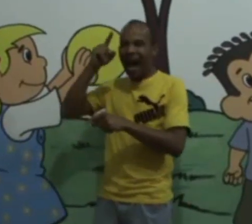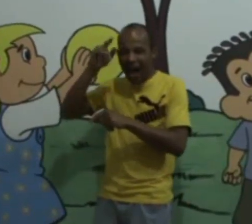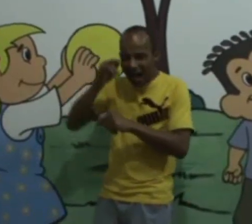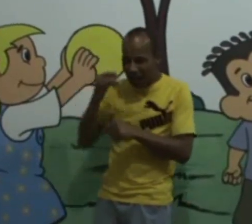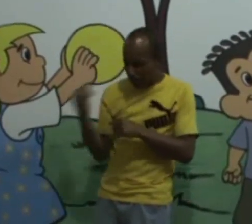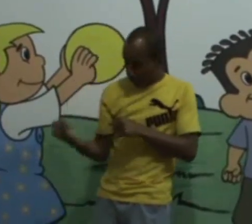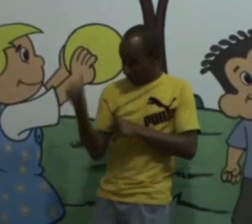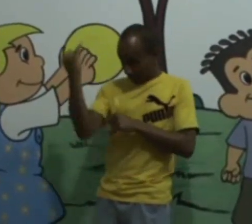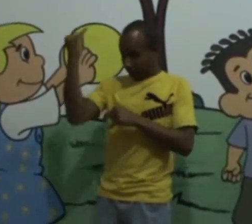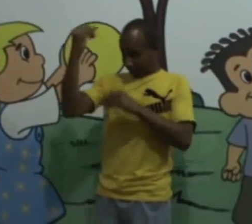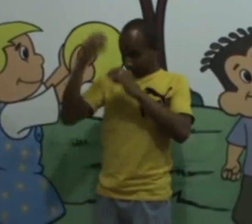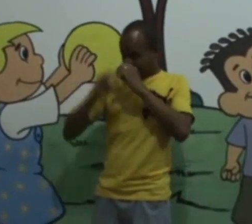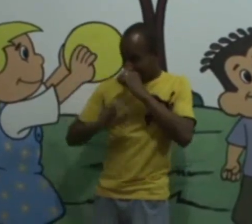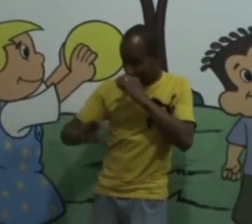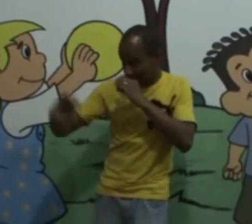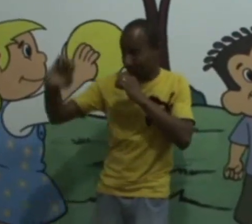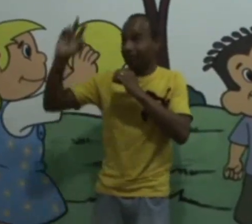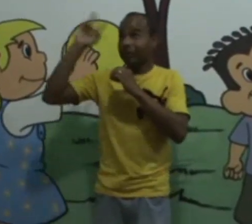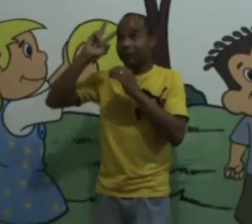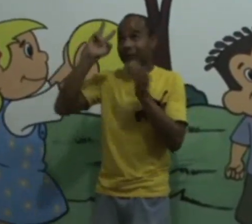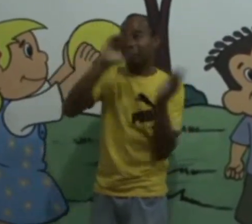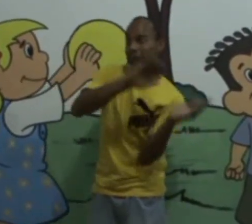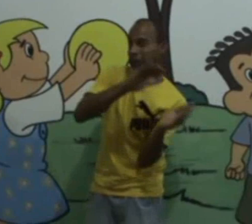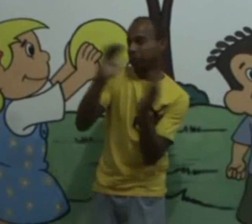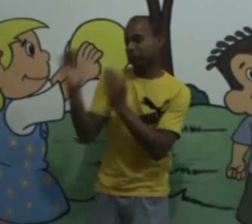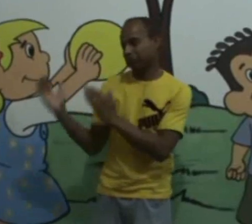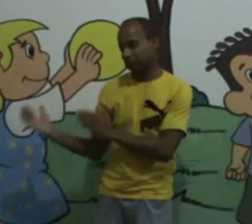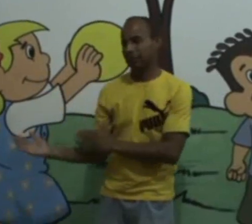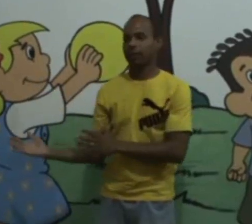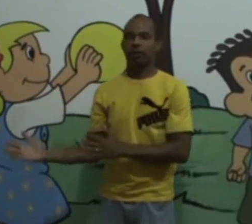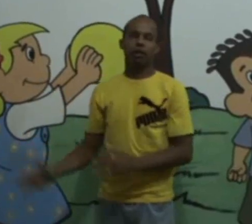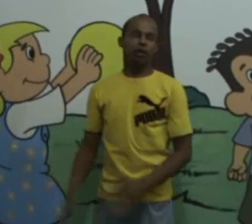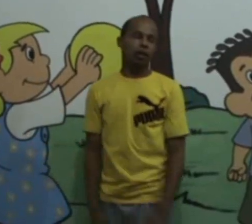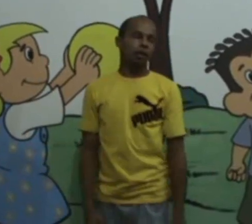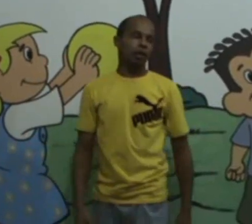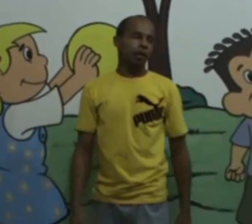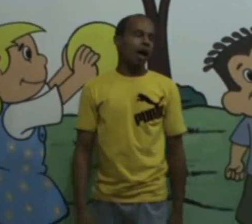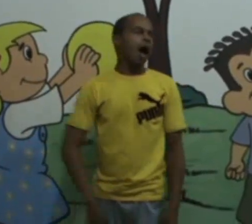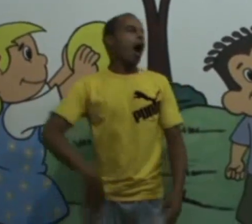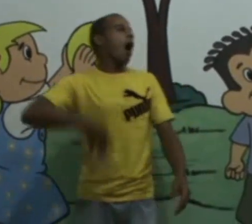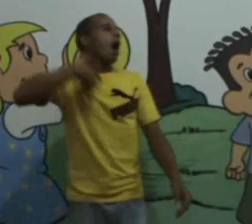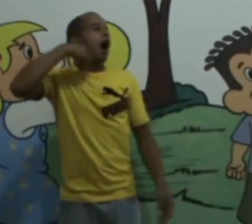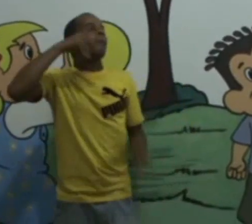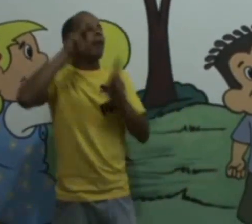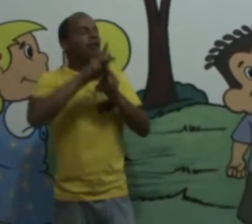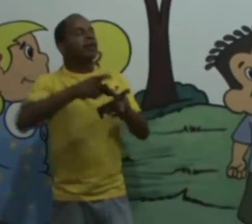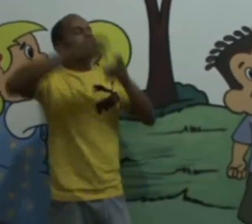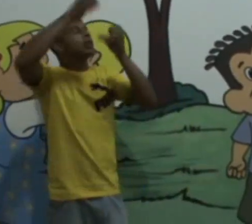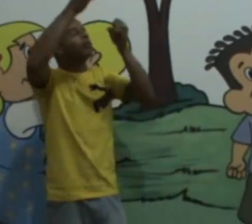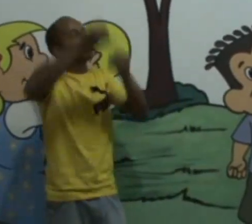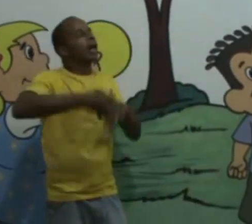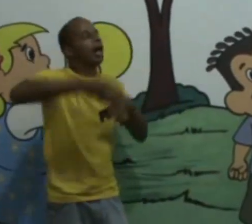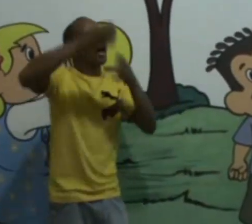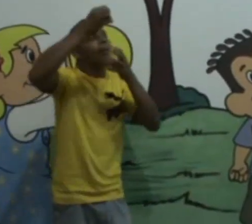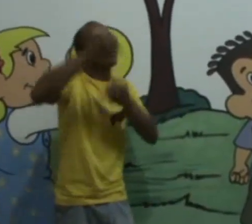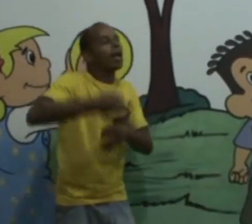muito importante aquela história sobre elefantes. Começou a explicar como os